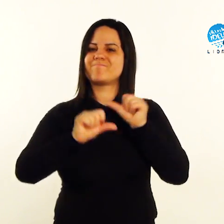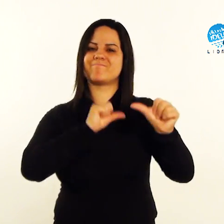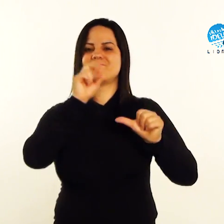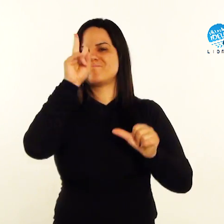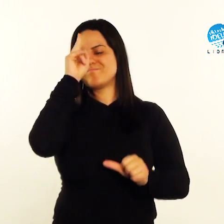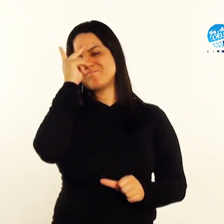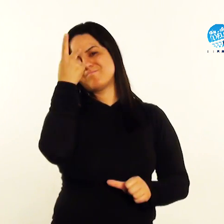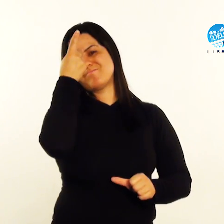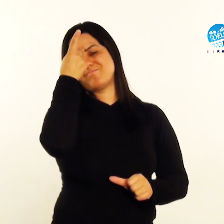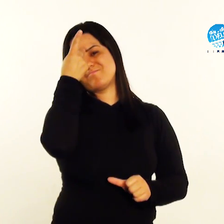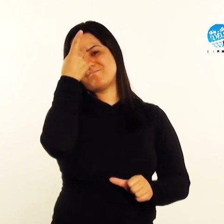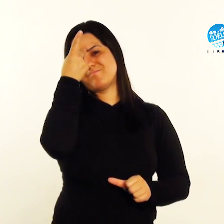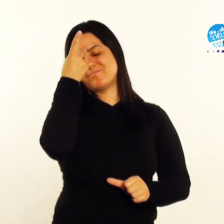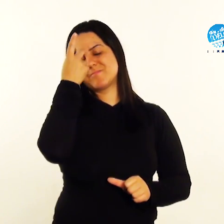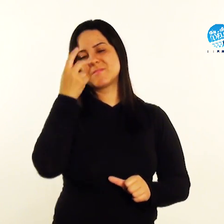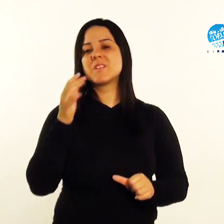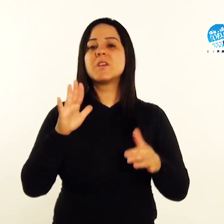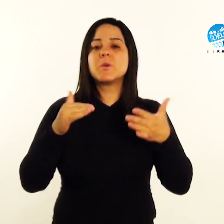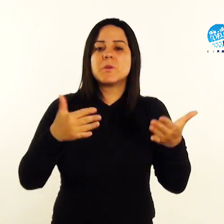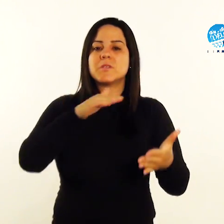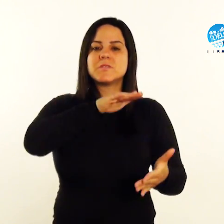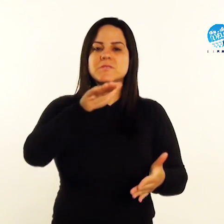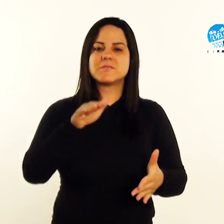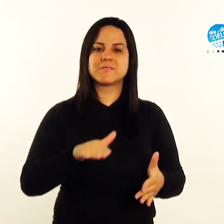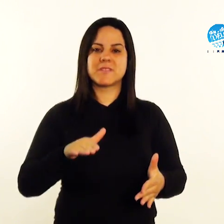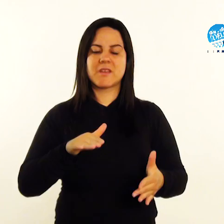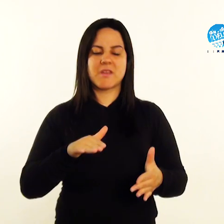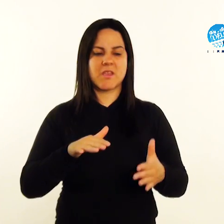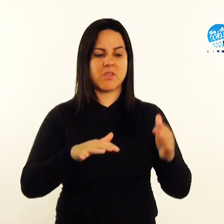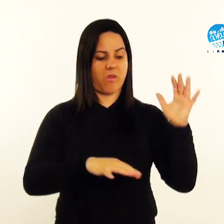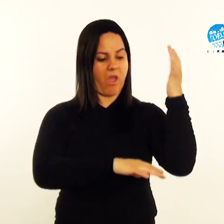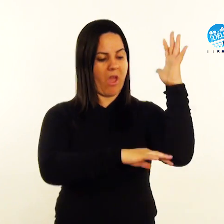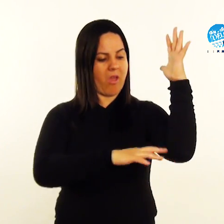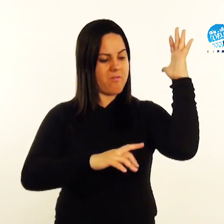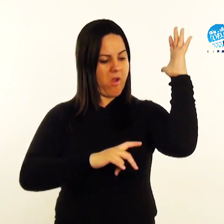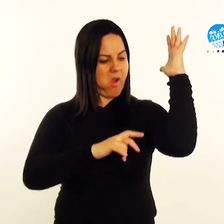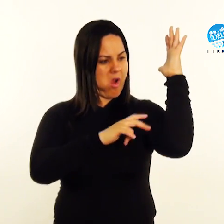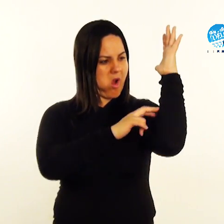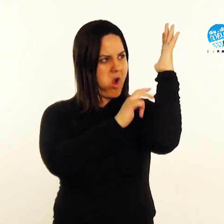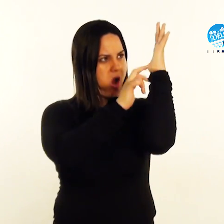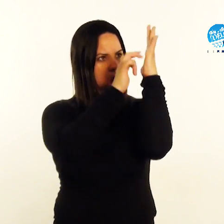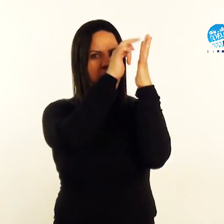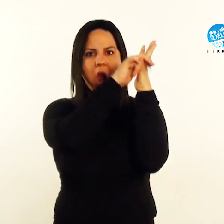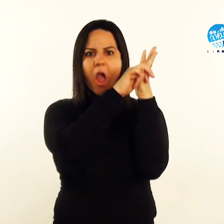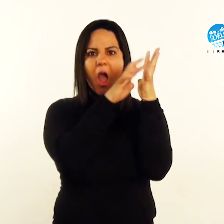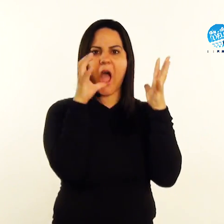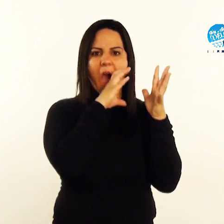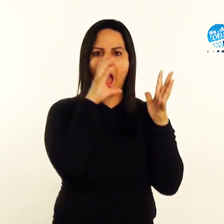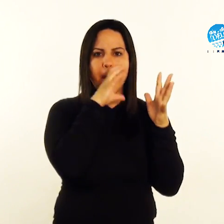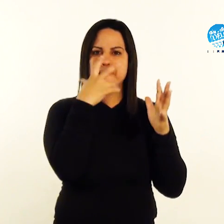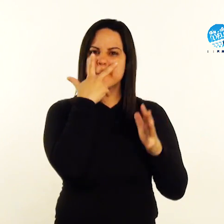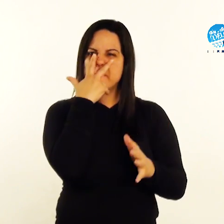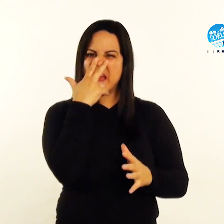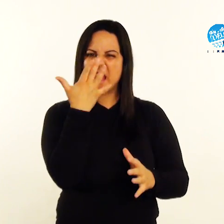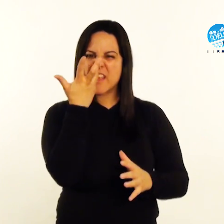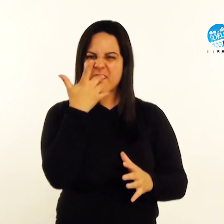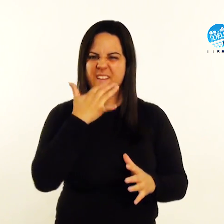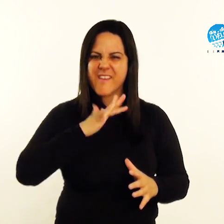você que quando Zaqueu correu para subir naquela árvore, parecendo uma criança,